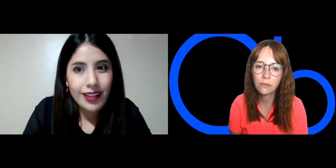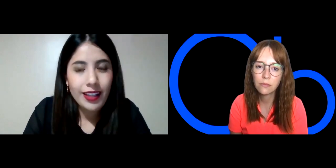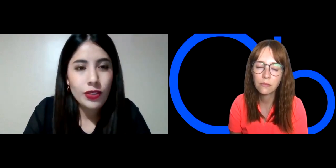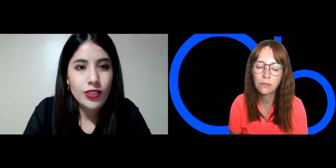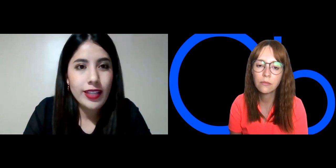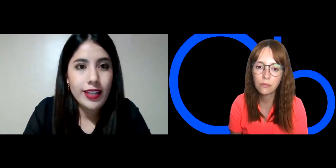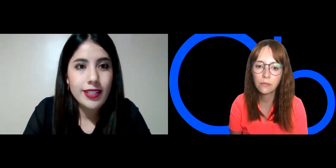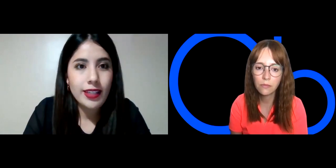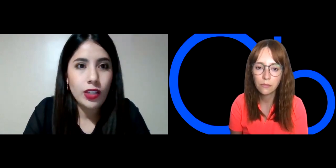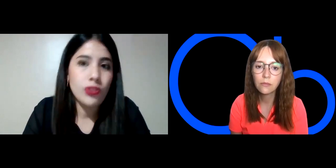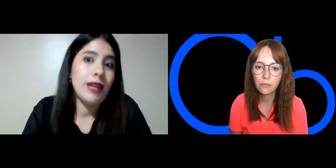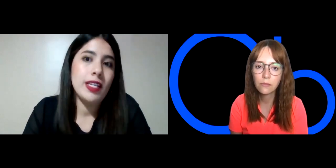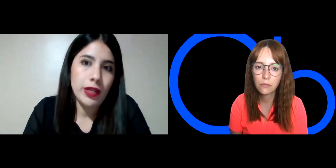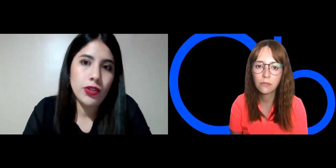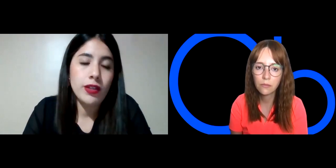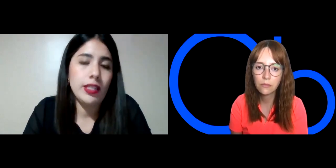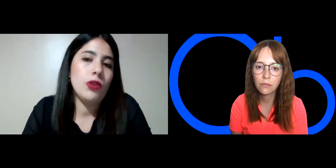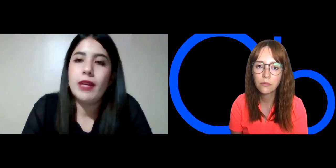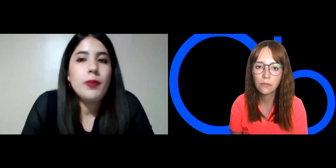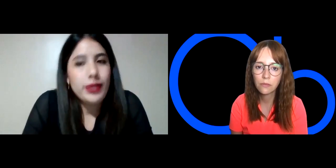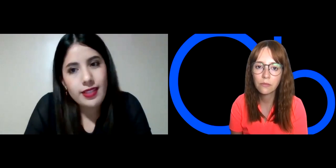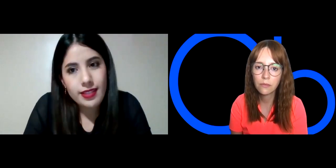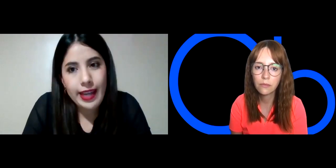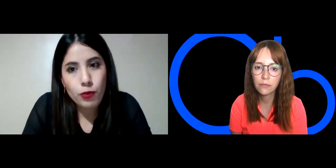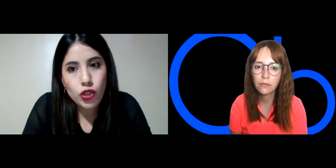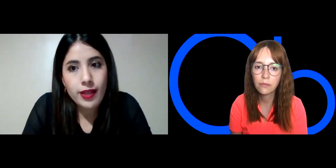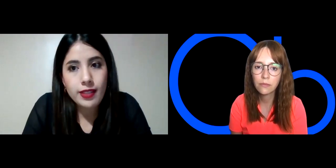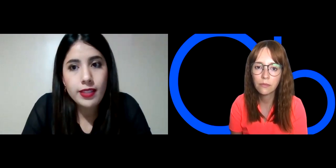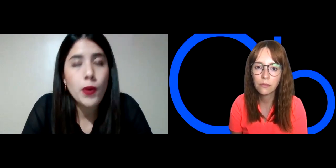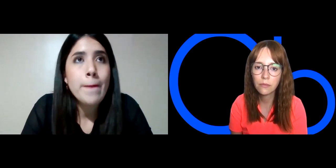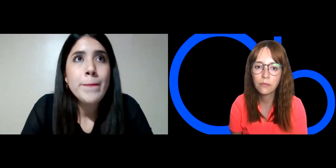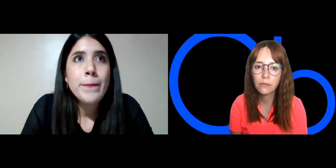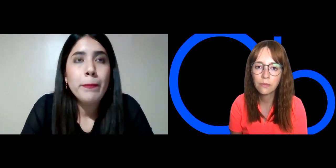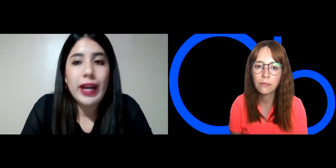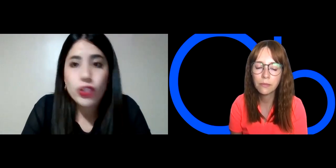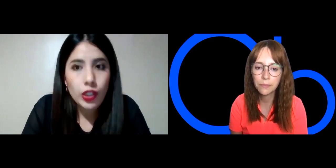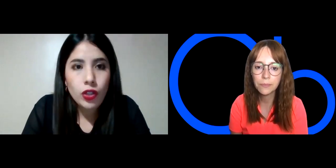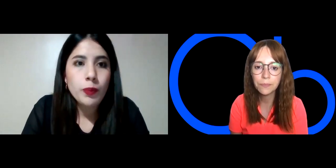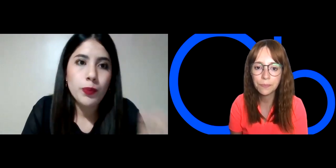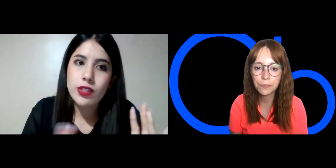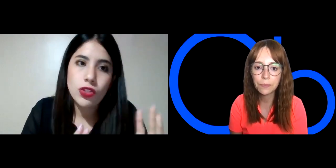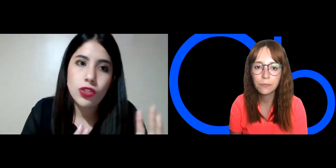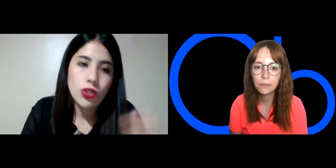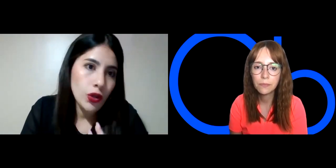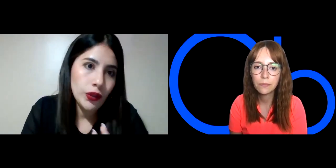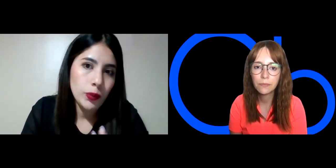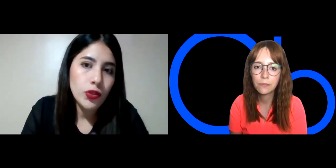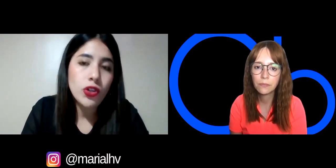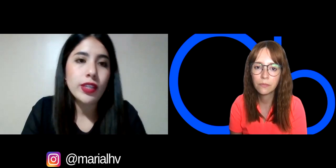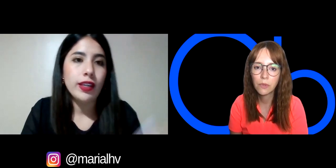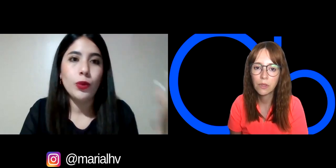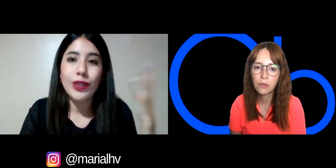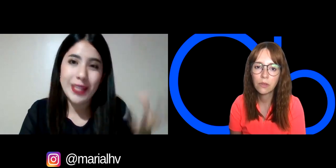leer, entonces no saben español. Si lo sabe, pues sería mucho más sencillo. Pero si no, pues solo con